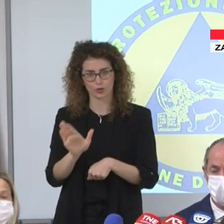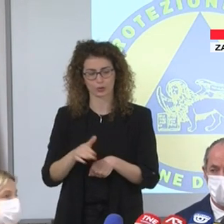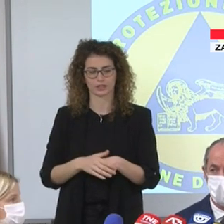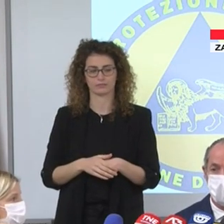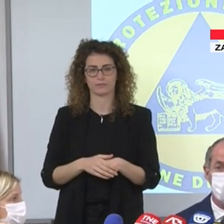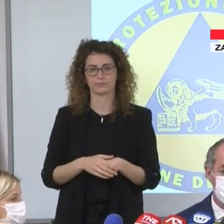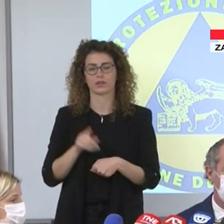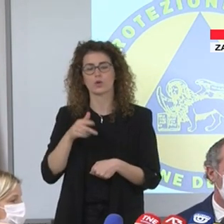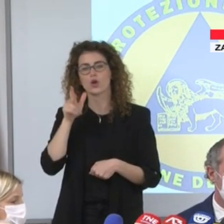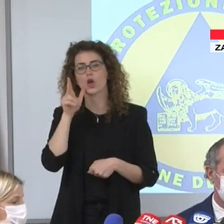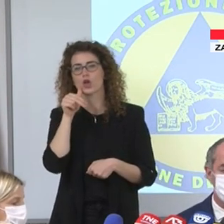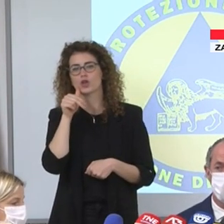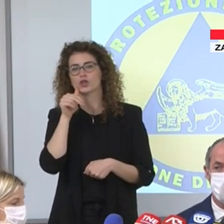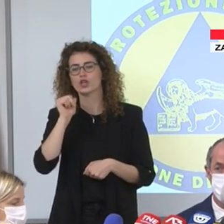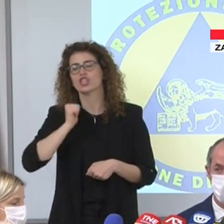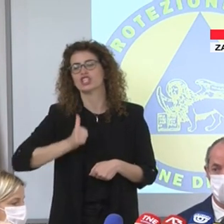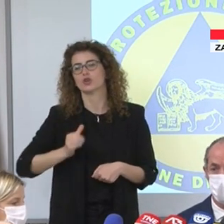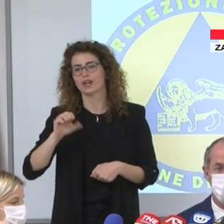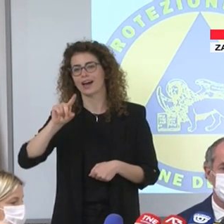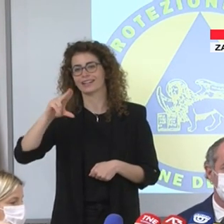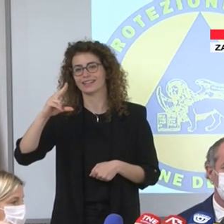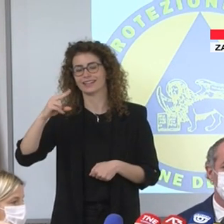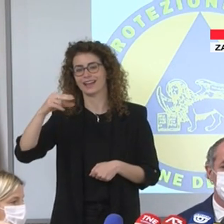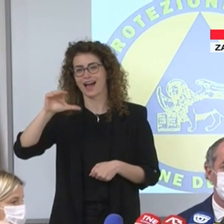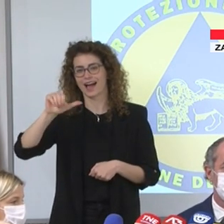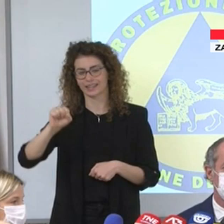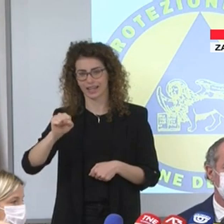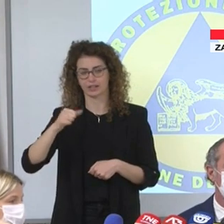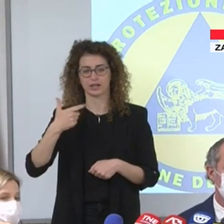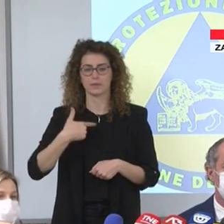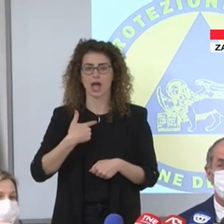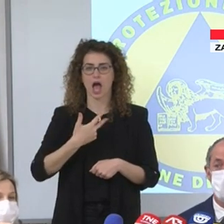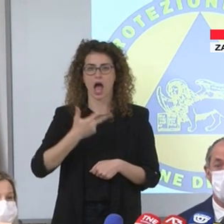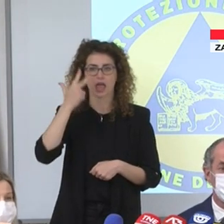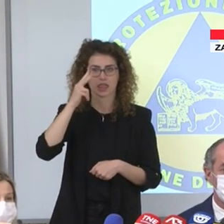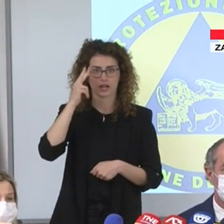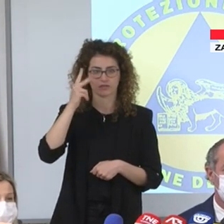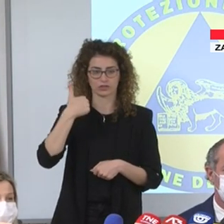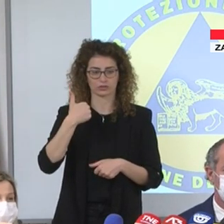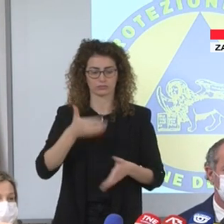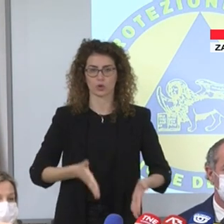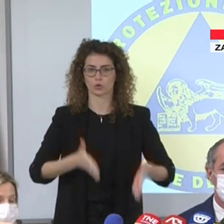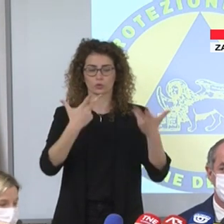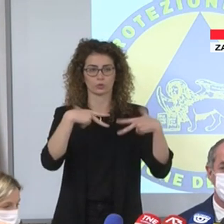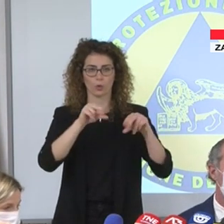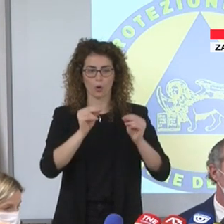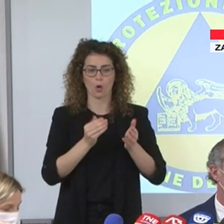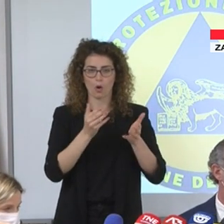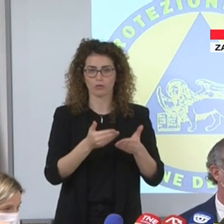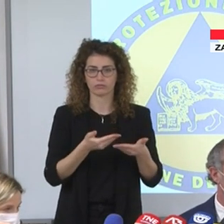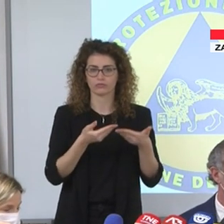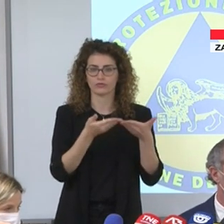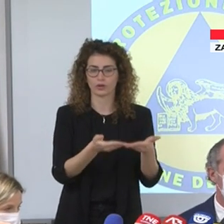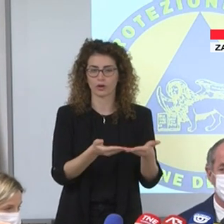la signora Arianna. Però c'è anche da dire, a Treviso è stato donato uno stabile nuovo,